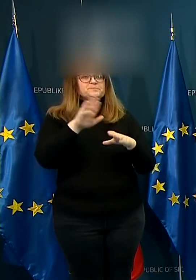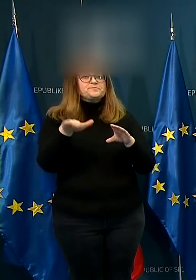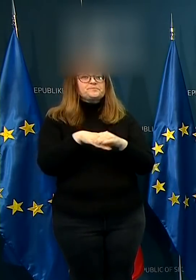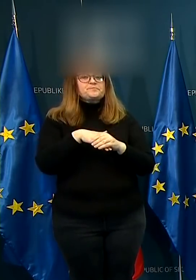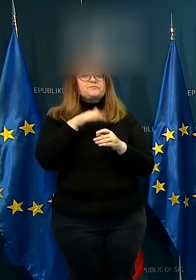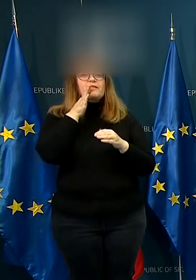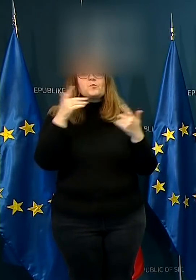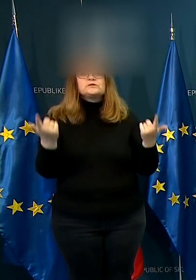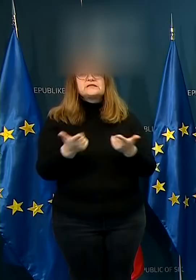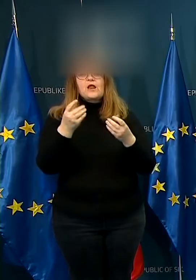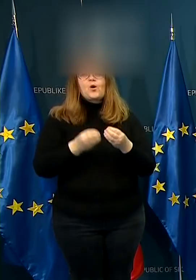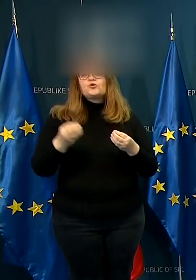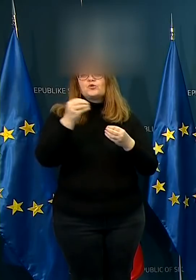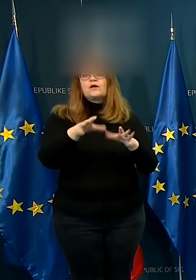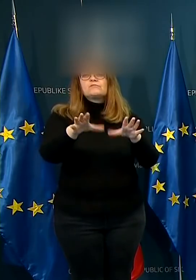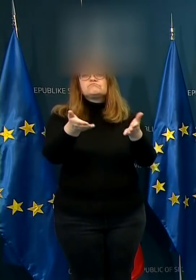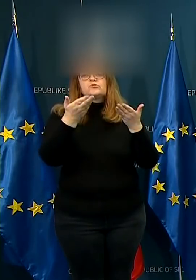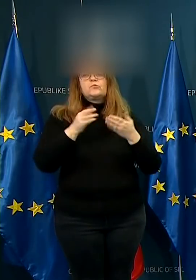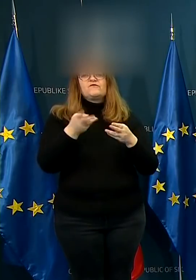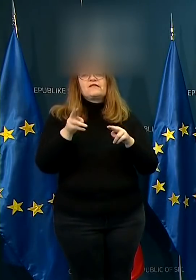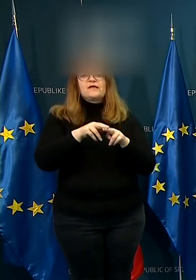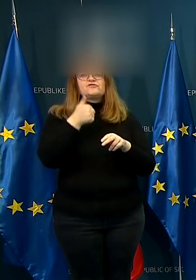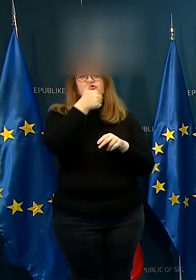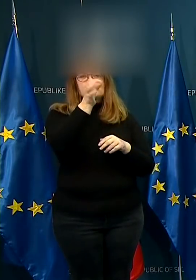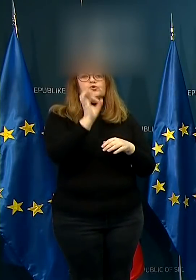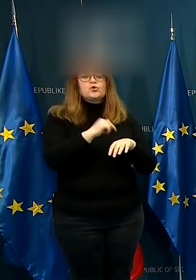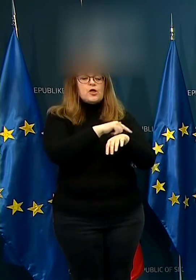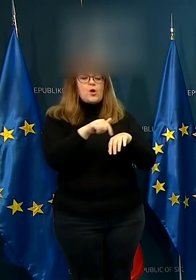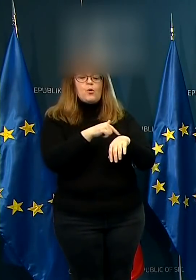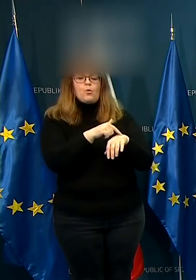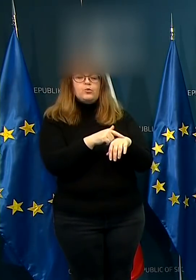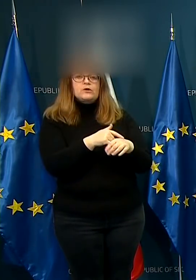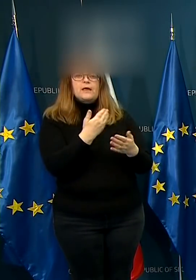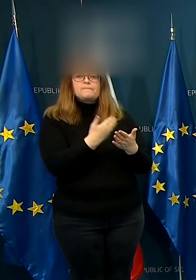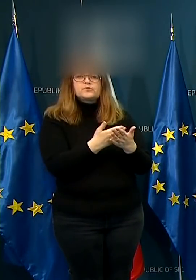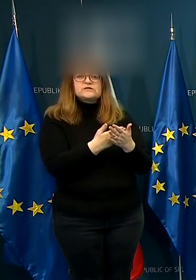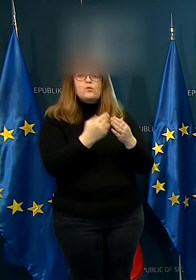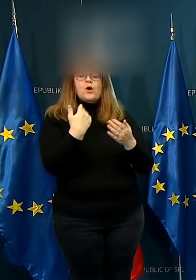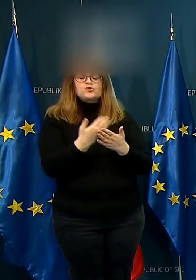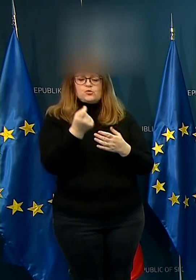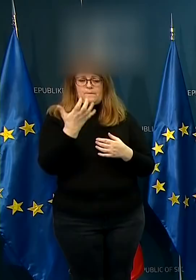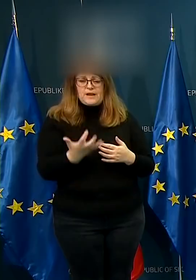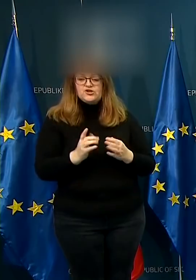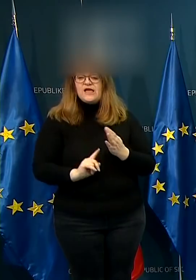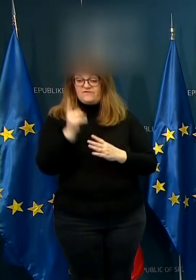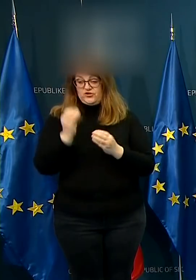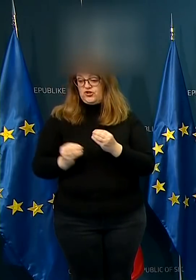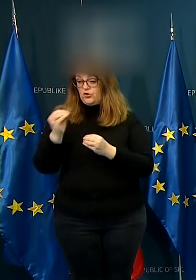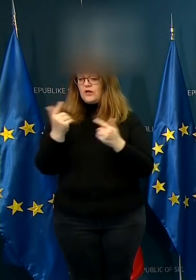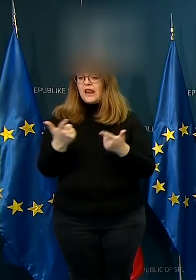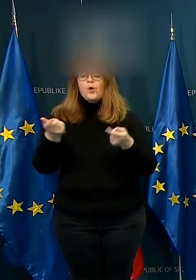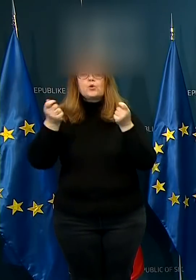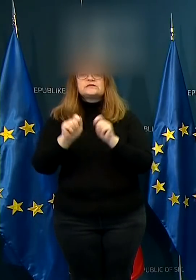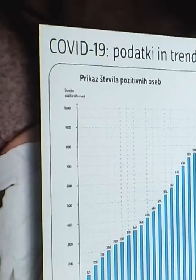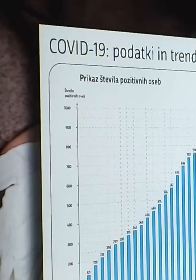Zaposleni boste lahko dodatek prejeli v višini največ 100-odstotne urne postavke osnovne plače, višino dodatka pa lahko s sklepom